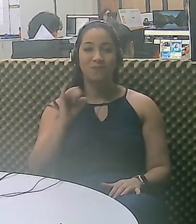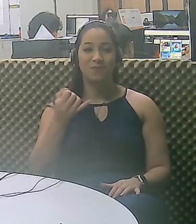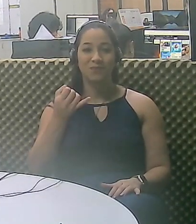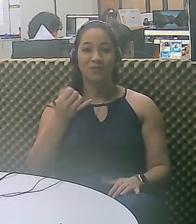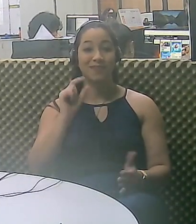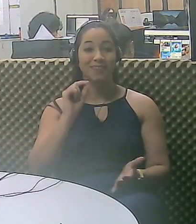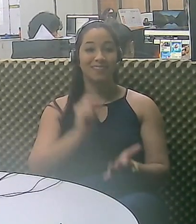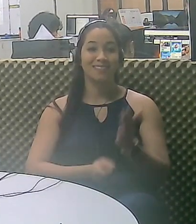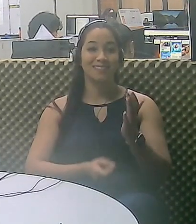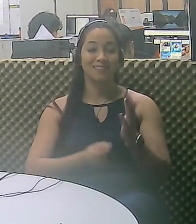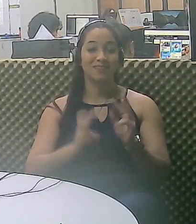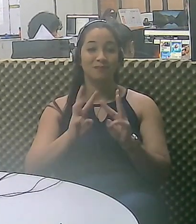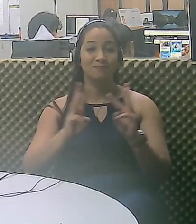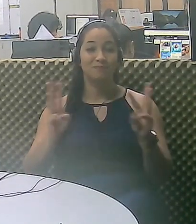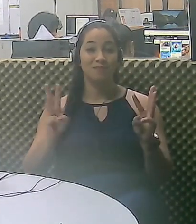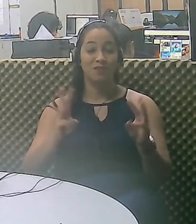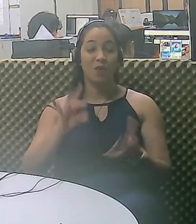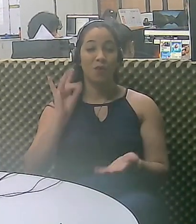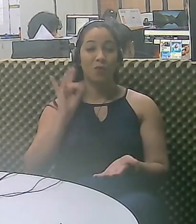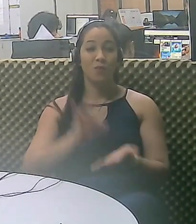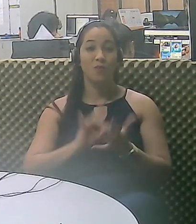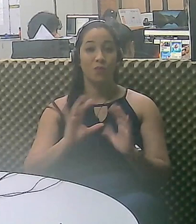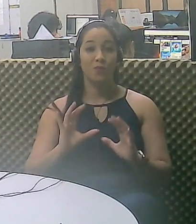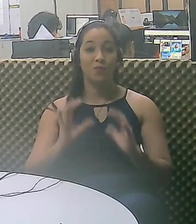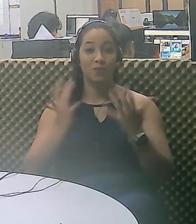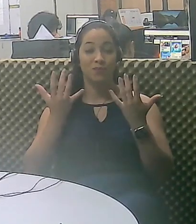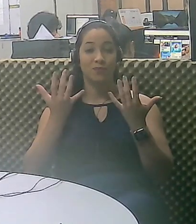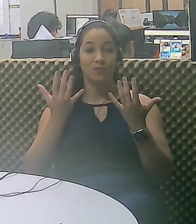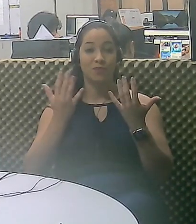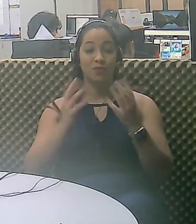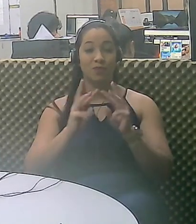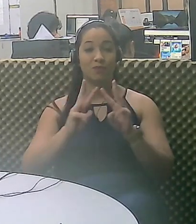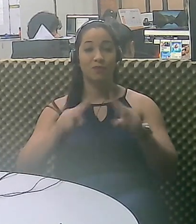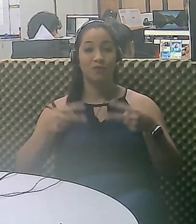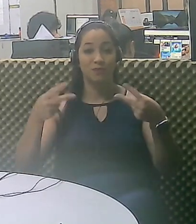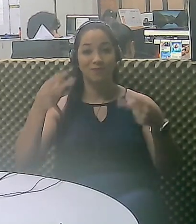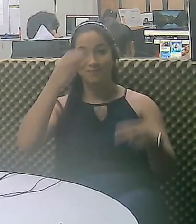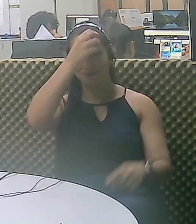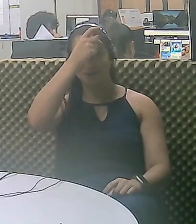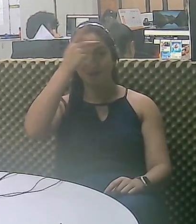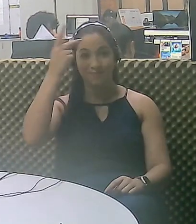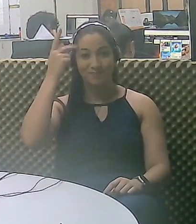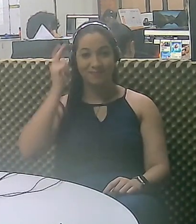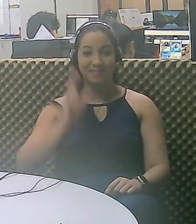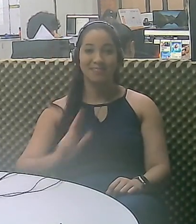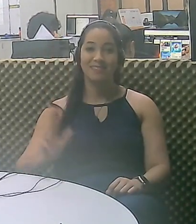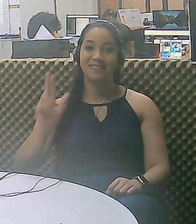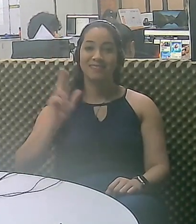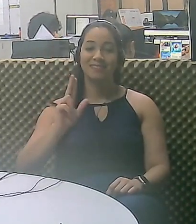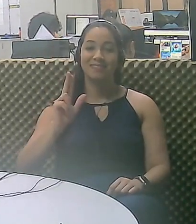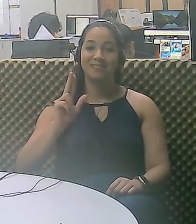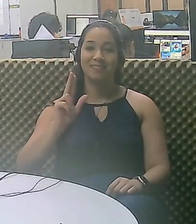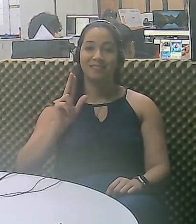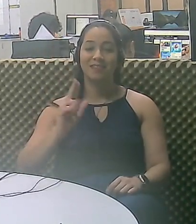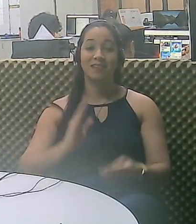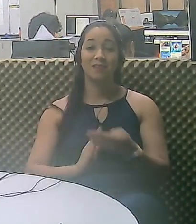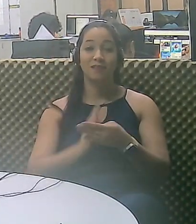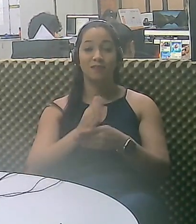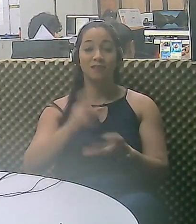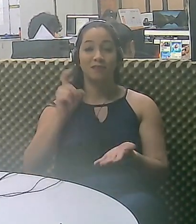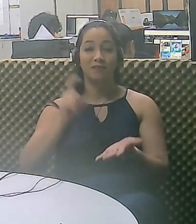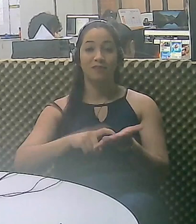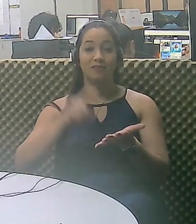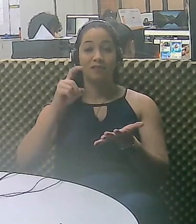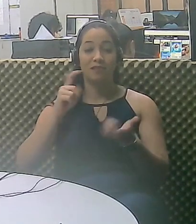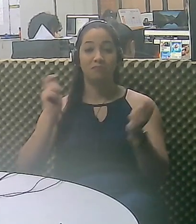se cadastrar na página oficial do mutirão, localizada no portal da Prefeitura de Uberlândia. O link para cadastramento